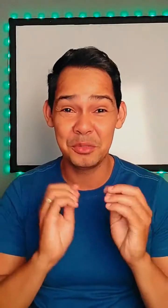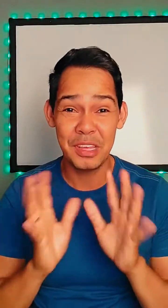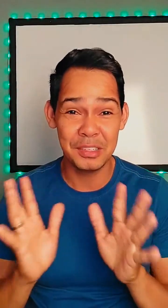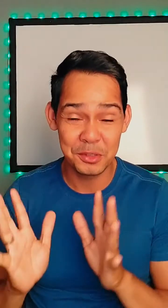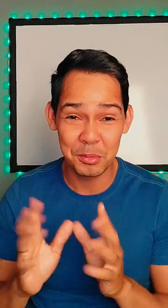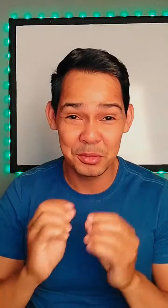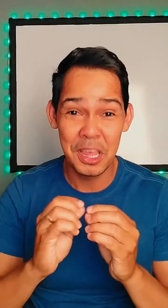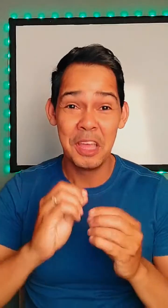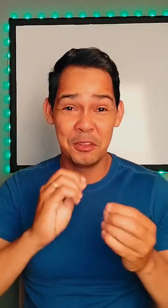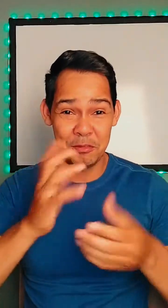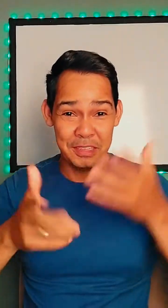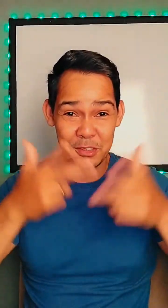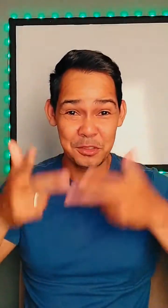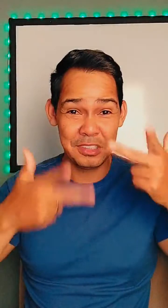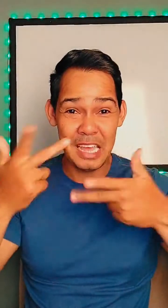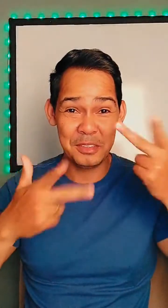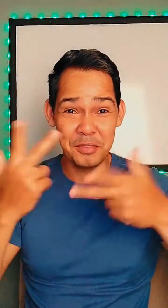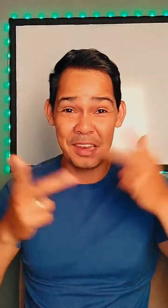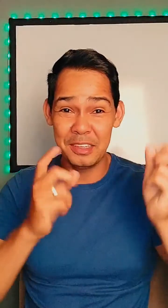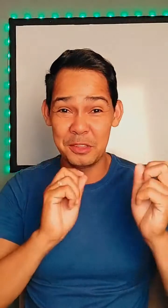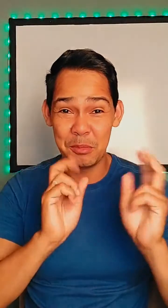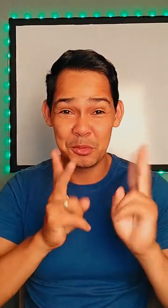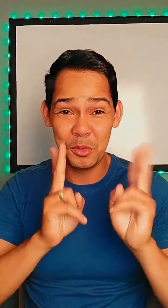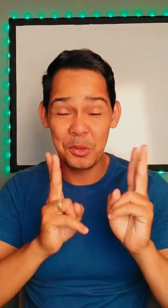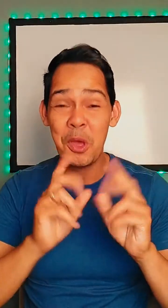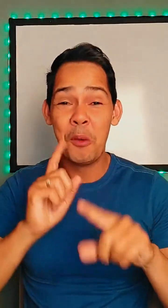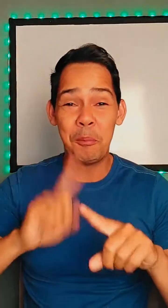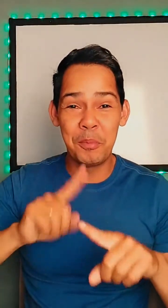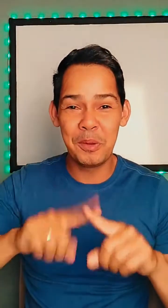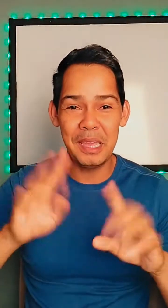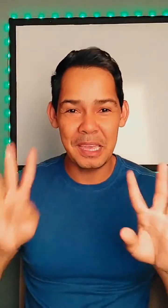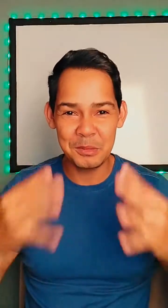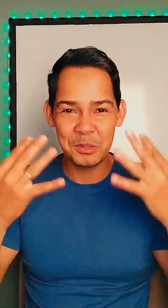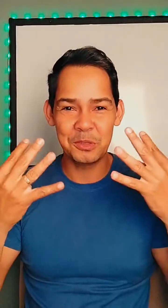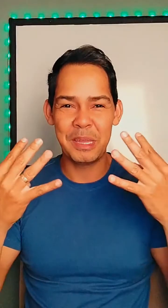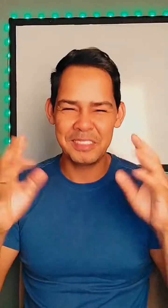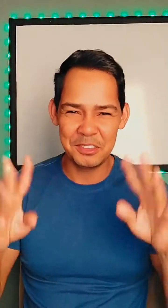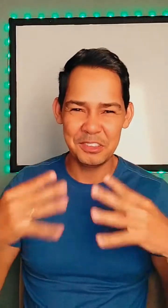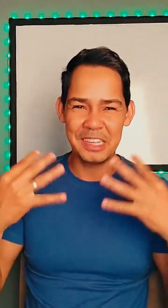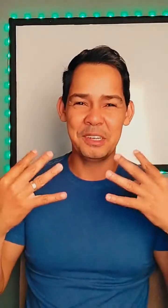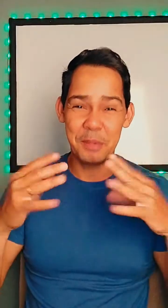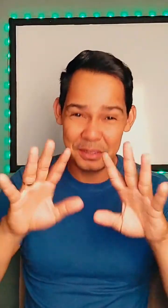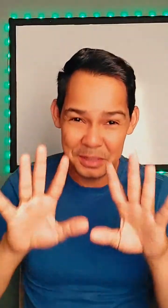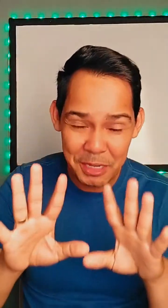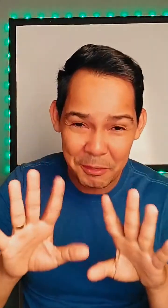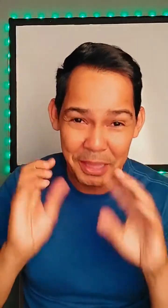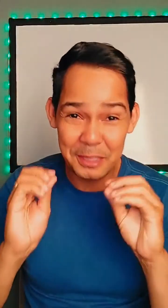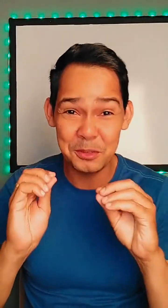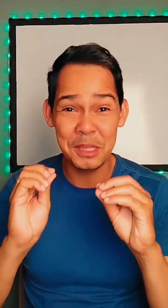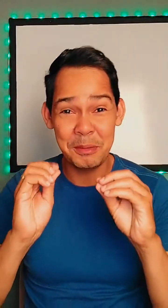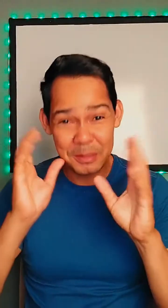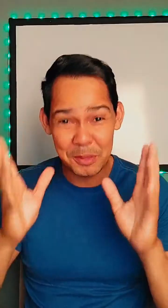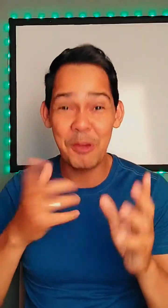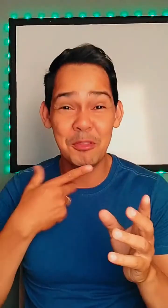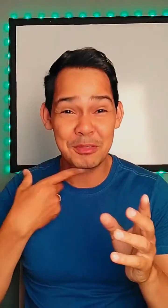falando, fazendo sinais e falando o tempo todo, porque as pessoas parecem que a gente está querendo aparecer, mas não é isso, né? Mas é porque é uma vontade que a